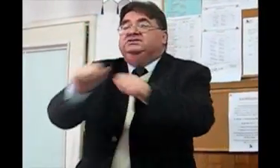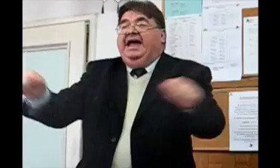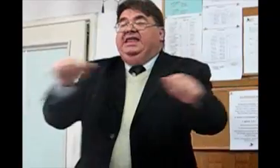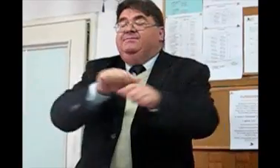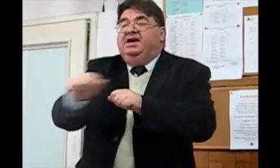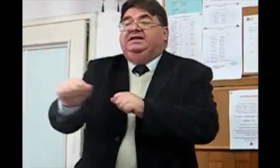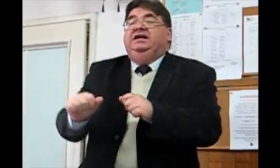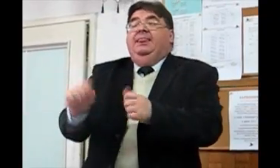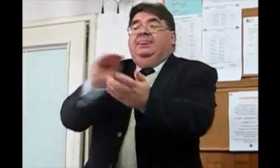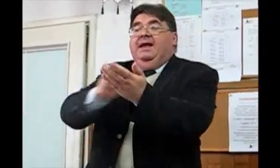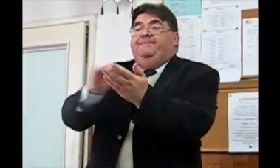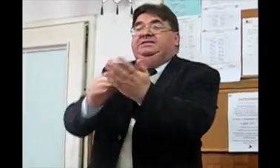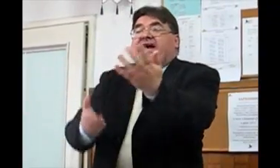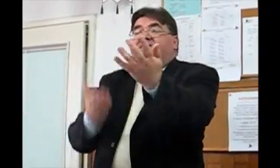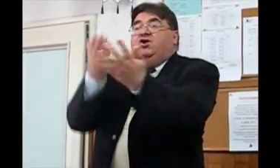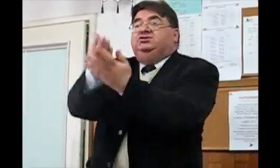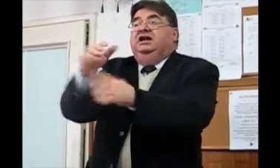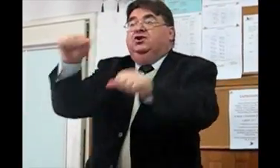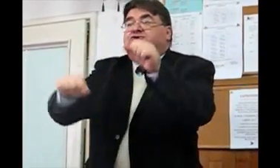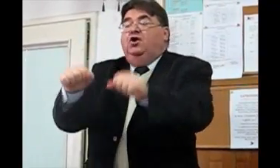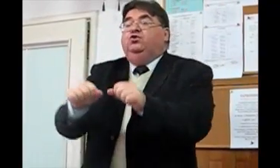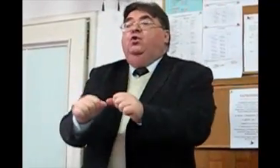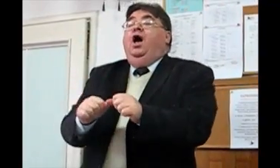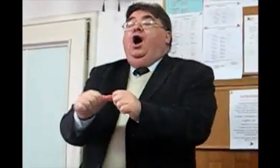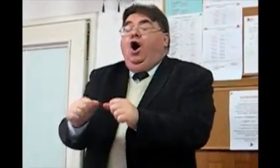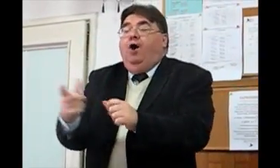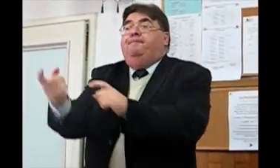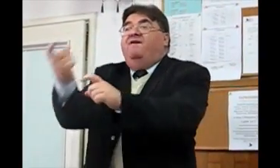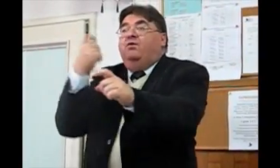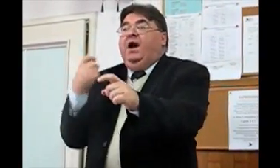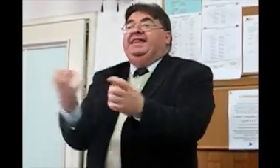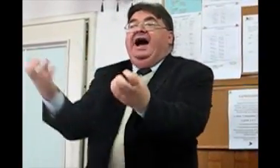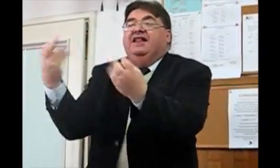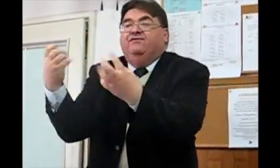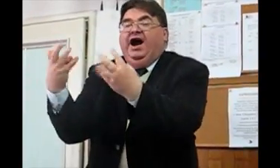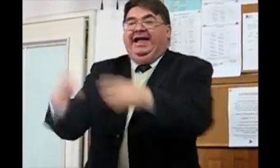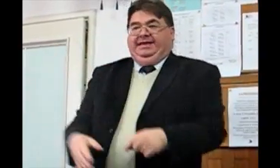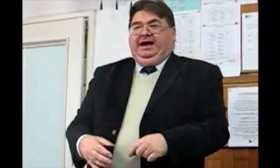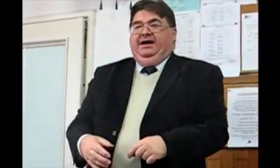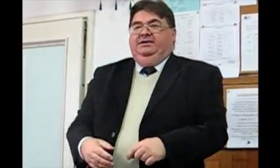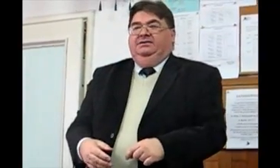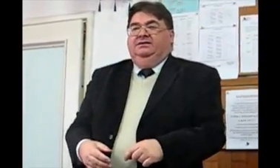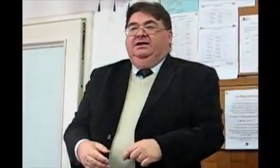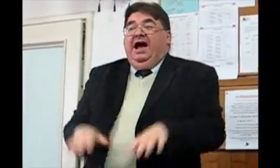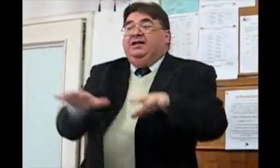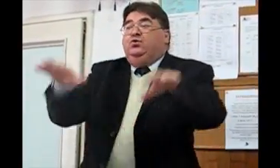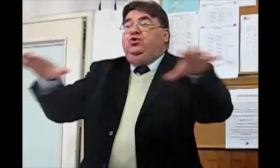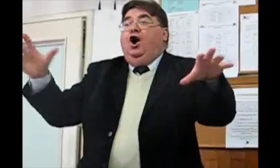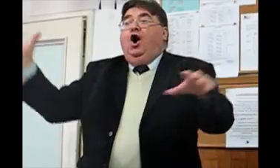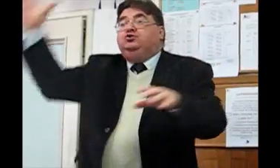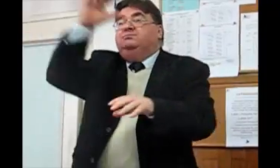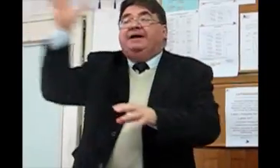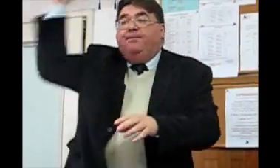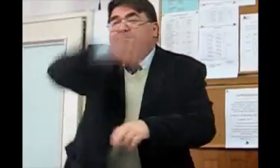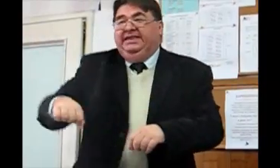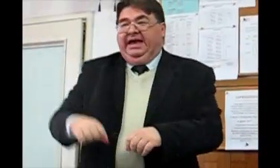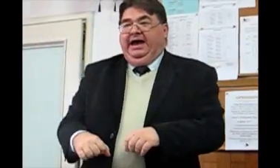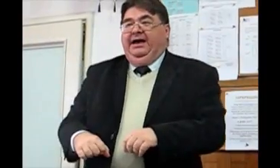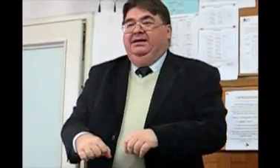organem jest napisać nocę do sądu o powołanie adwokata. A dużo osób zapomina,